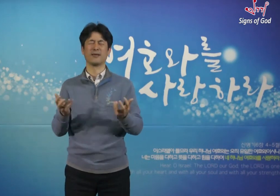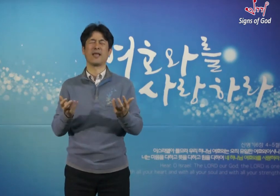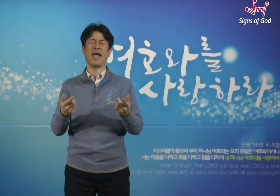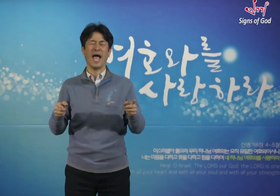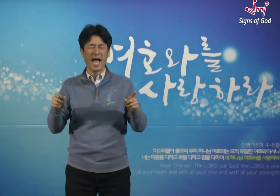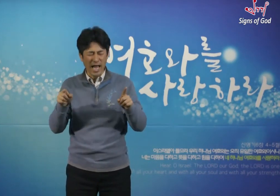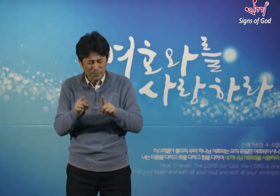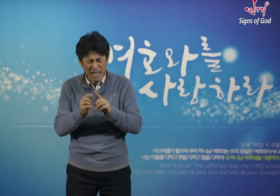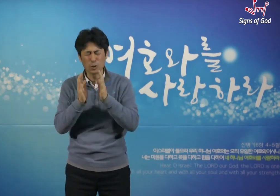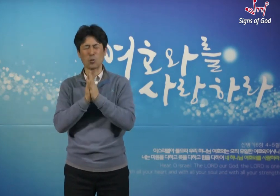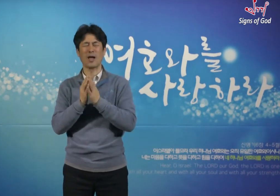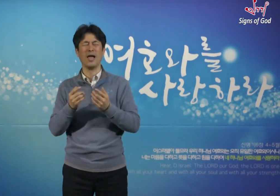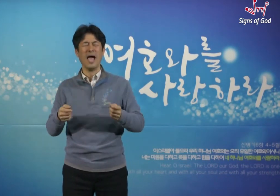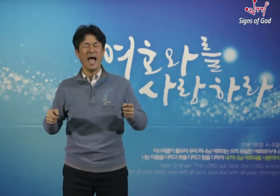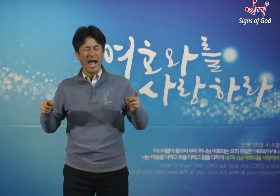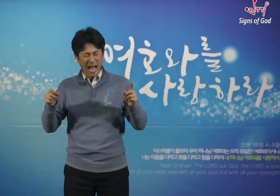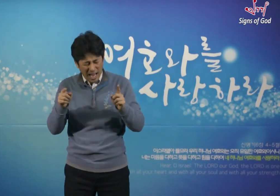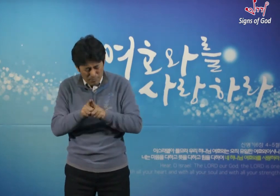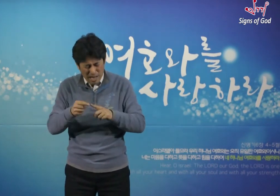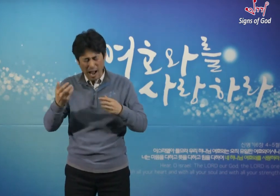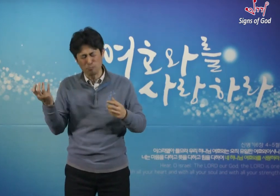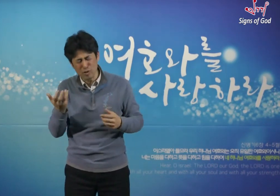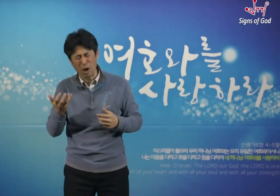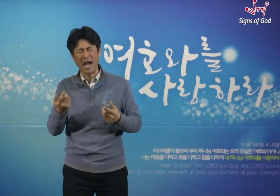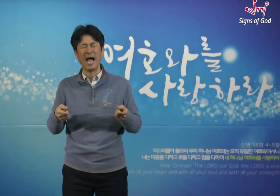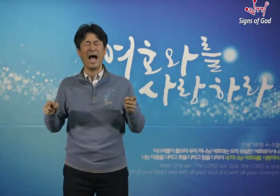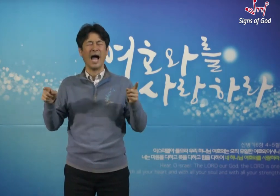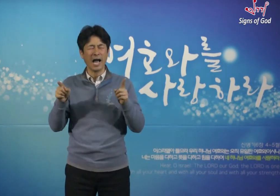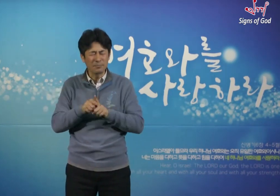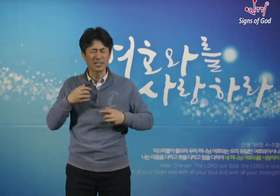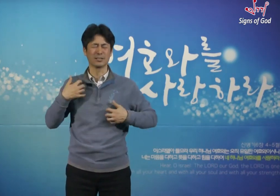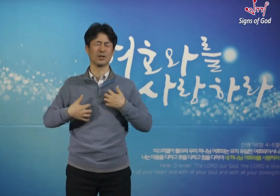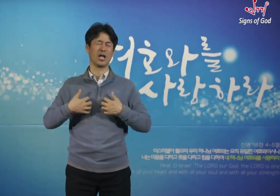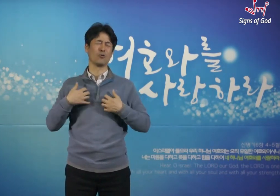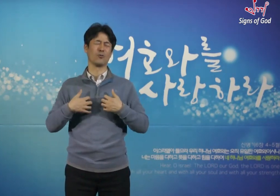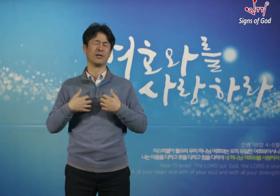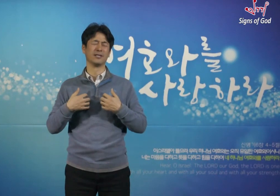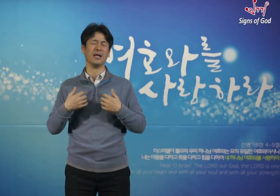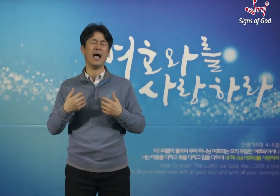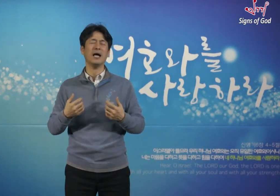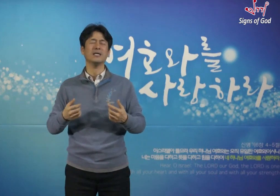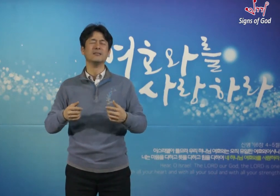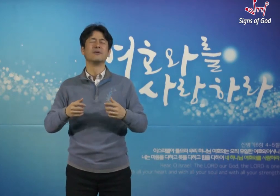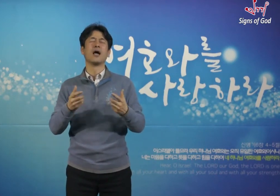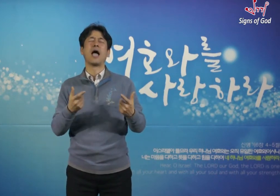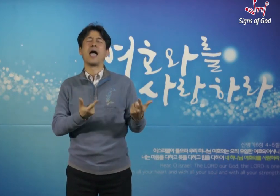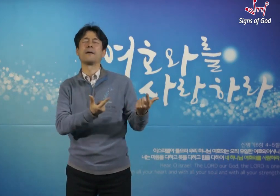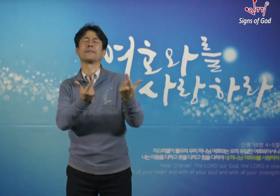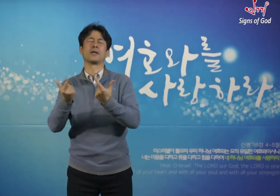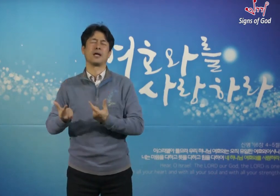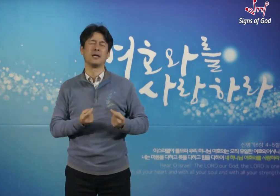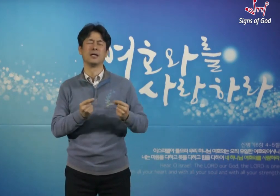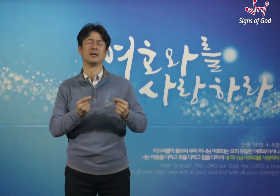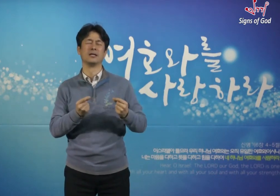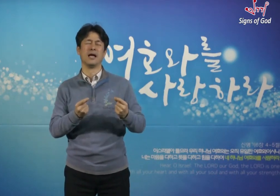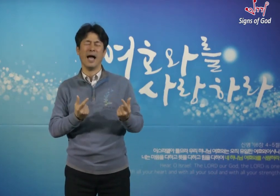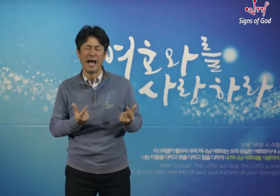함께 일하고 함께 아픔과 함께 기쁨을 다 같이